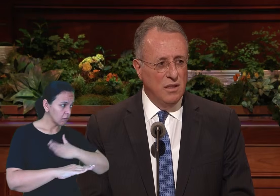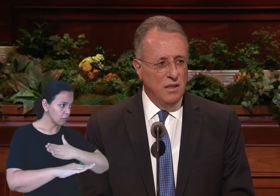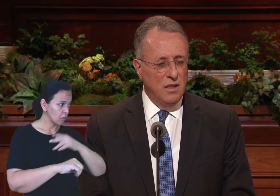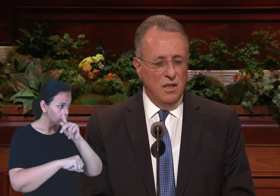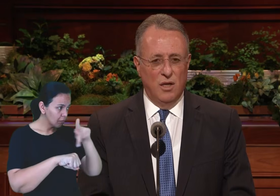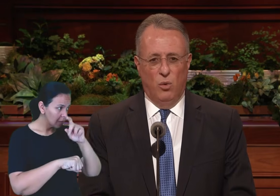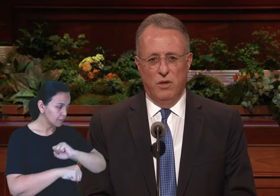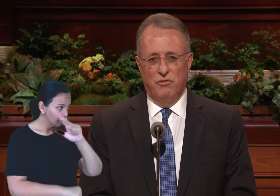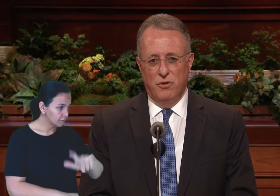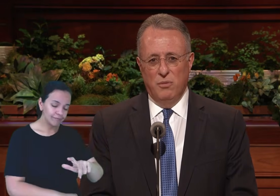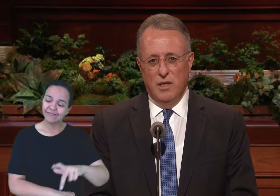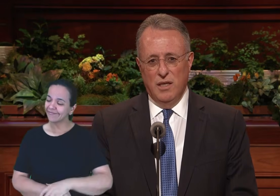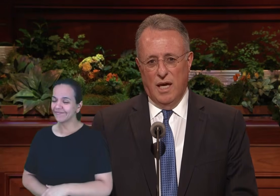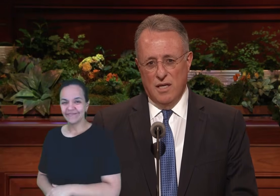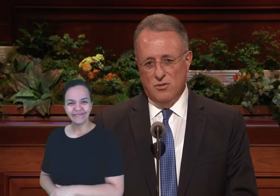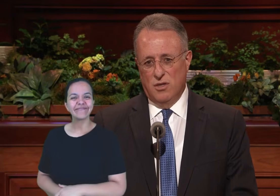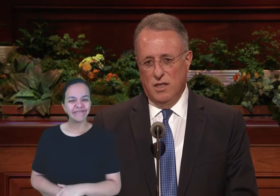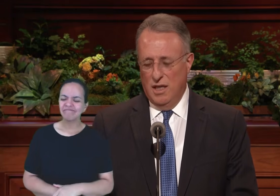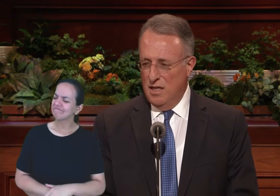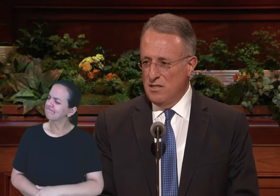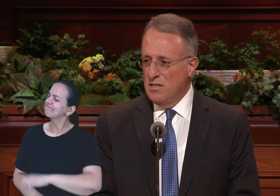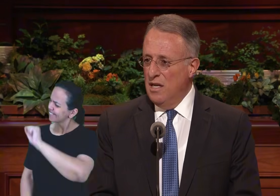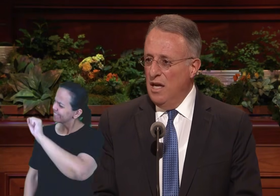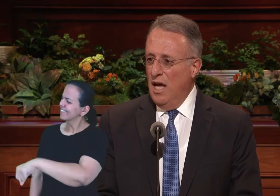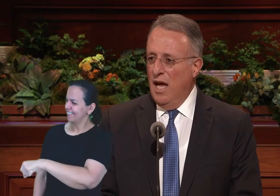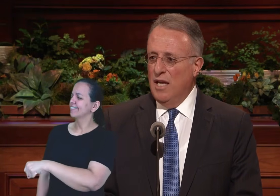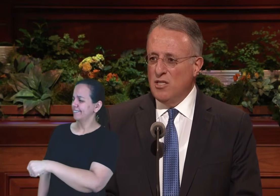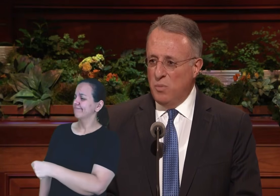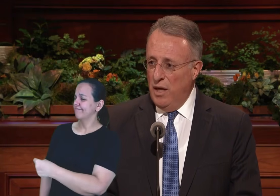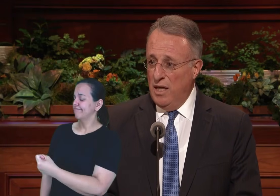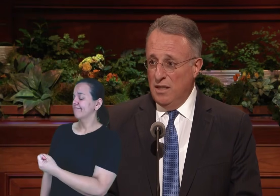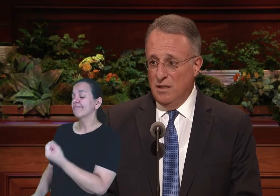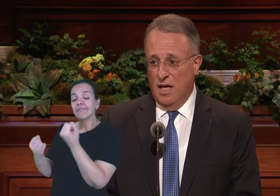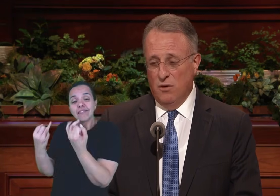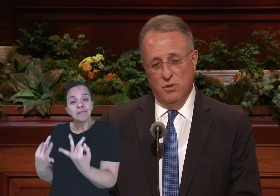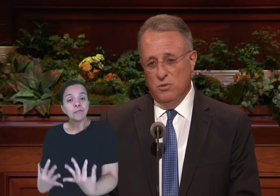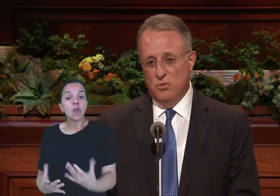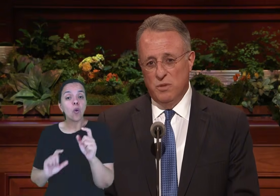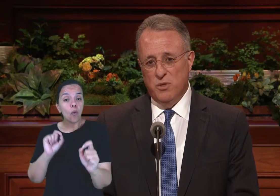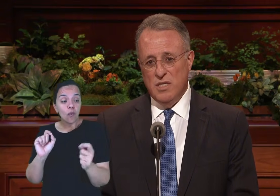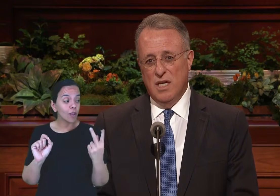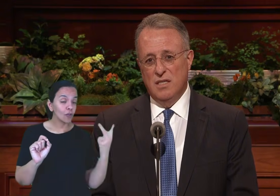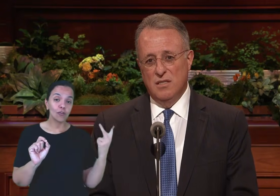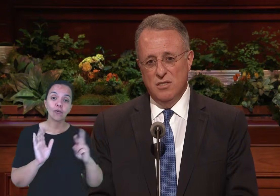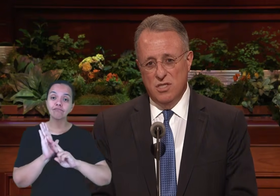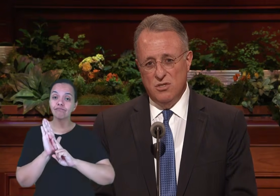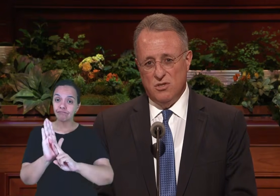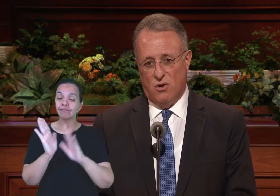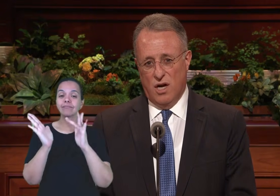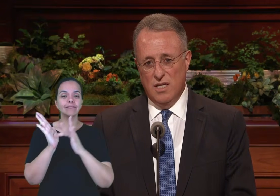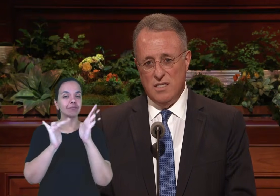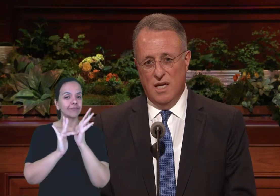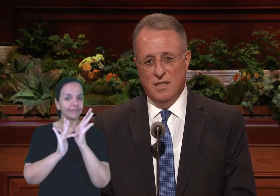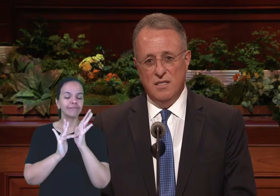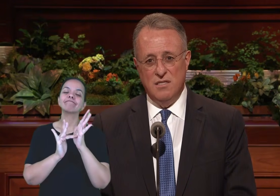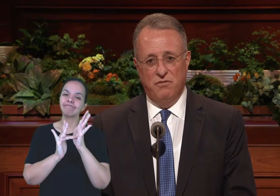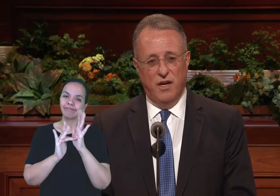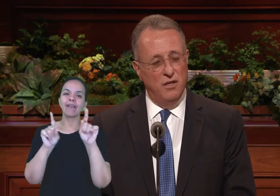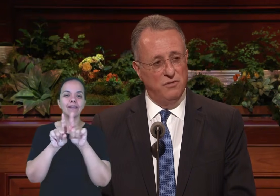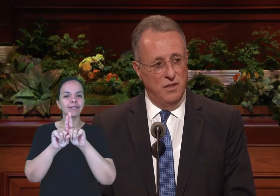as pessoas do meu país?" Firmemente respondemos sim. E explicamos que iríamos representar Jesus Cristo